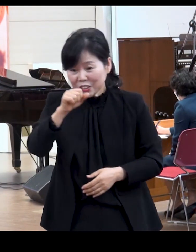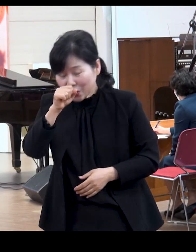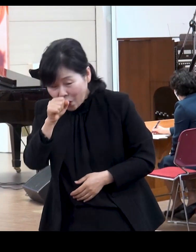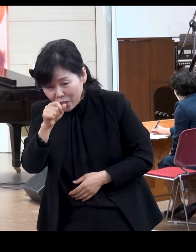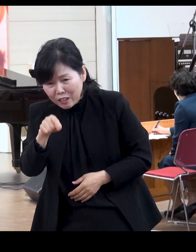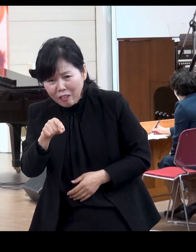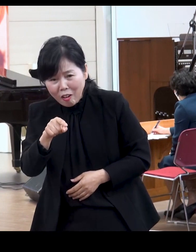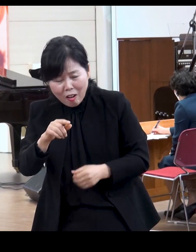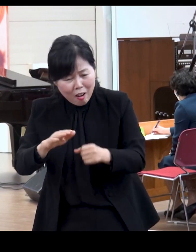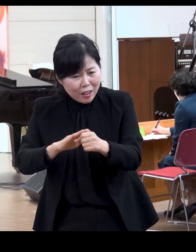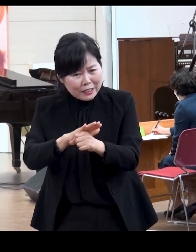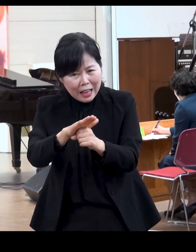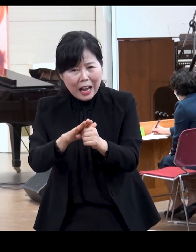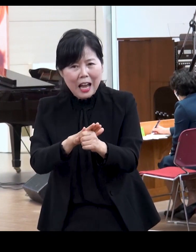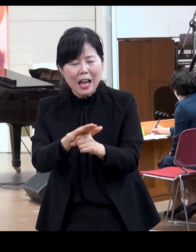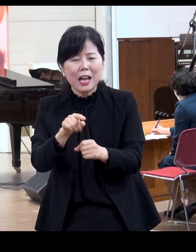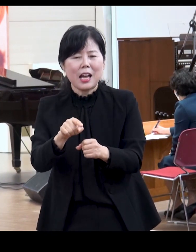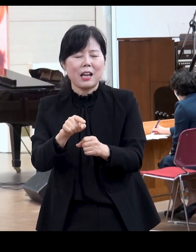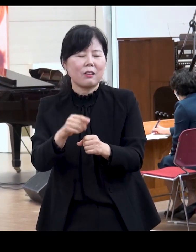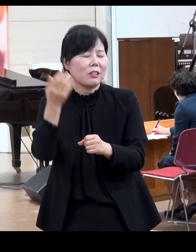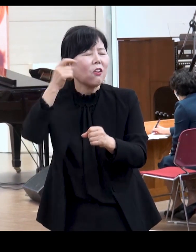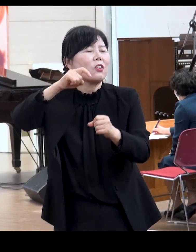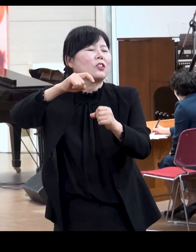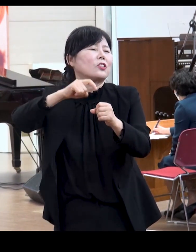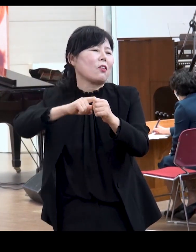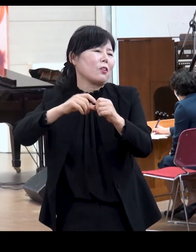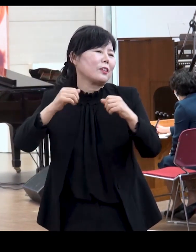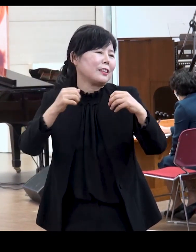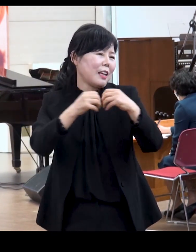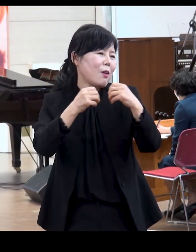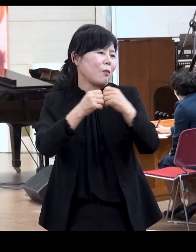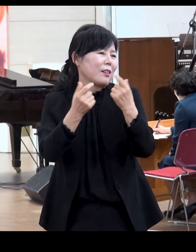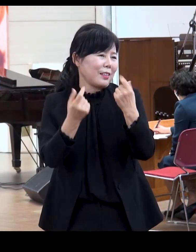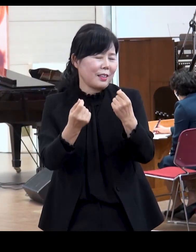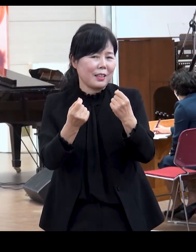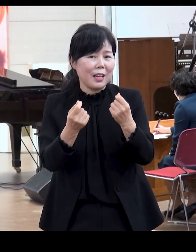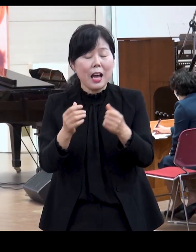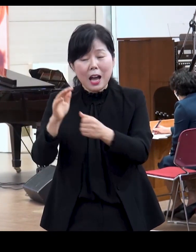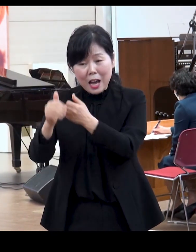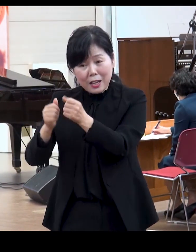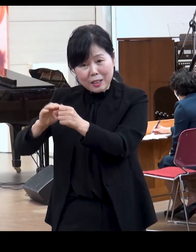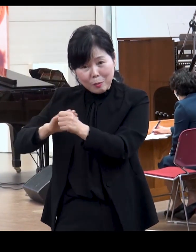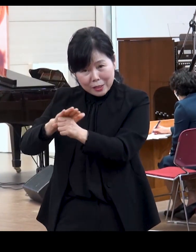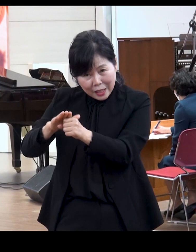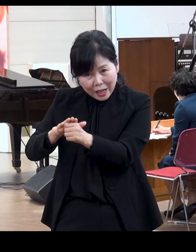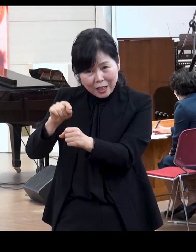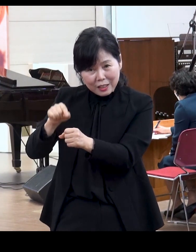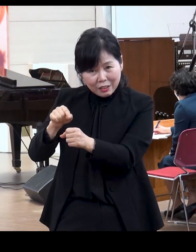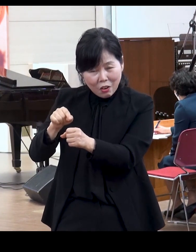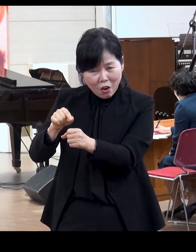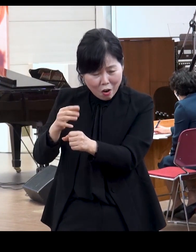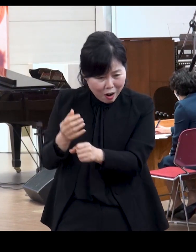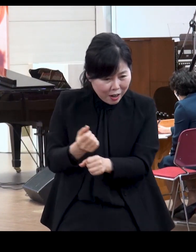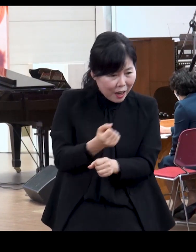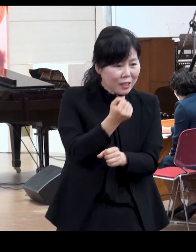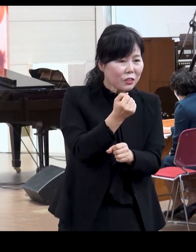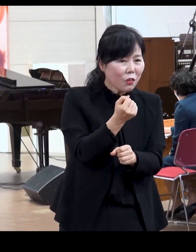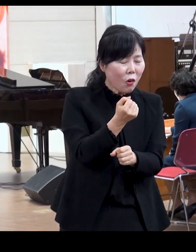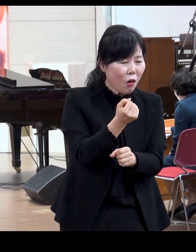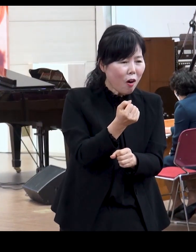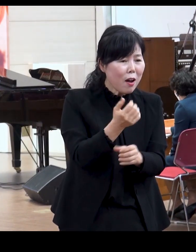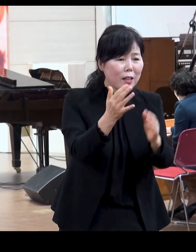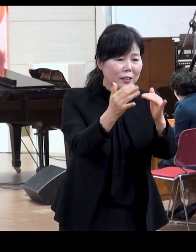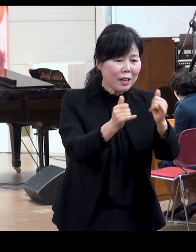선, 사랑하는 것은 영적인 싸움이다. 특별히 이 아가페 사랑을 우리 가운데서